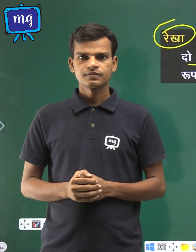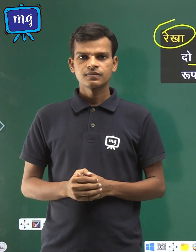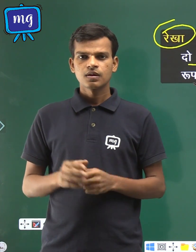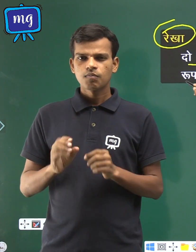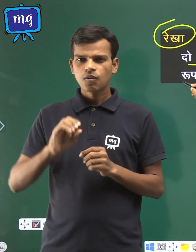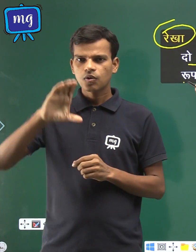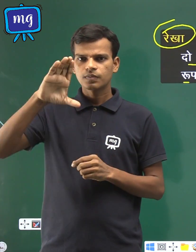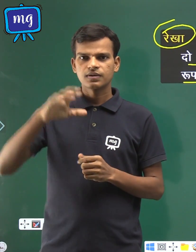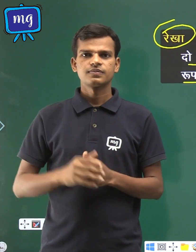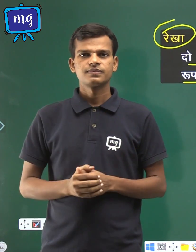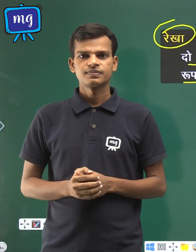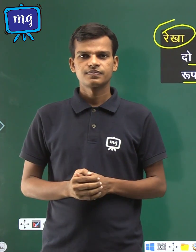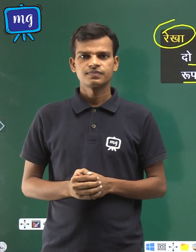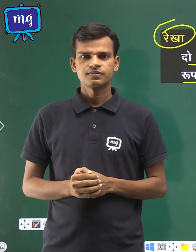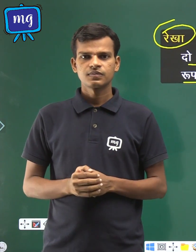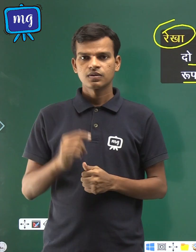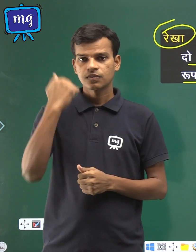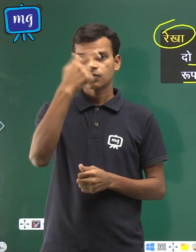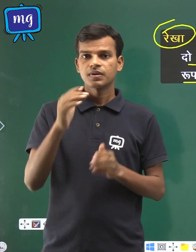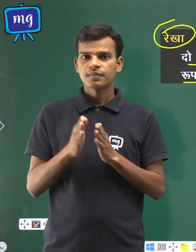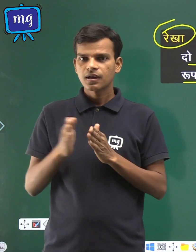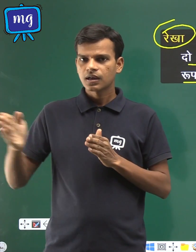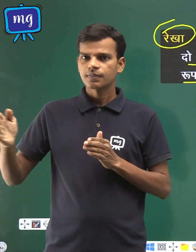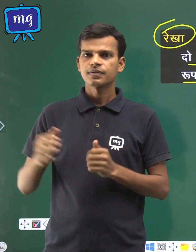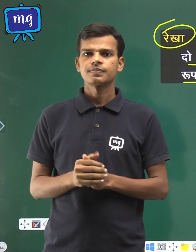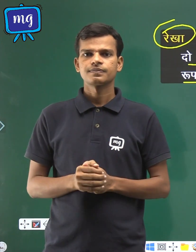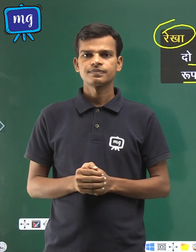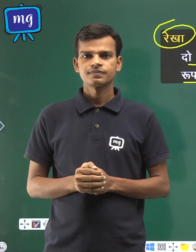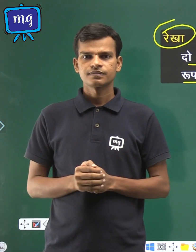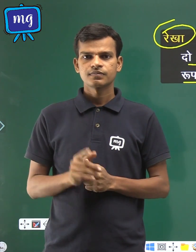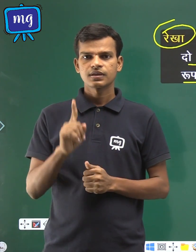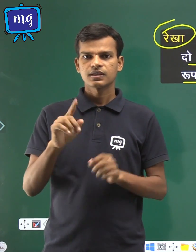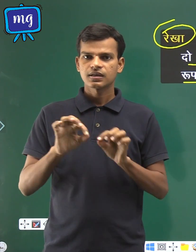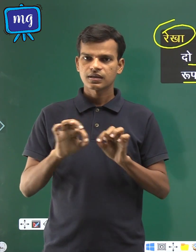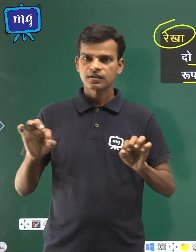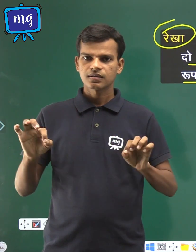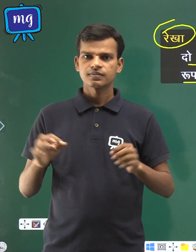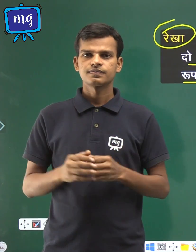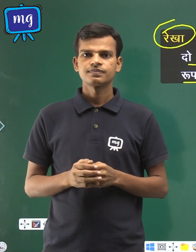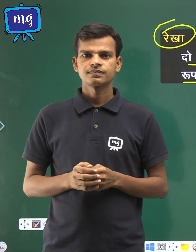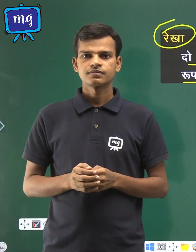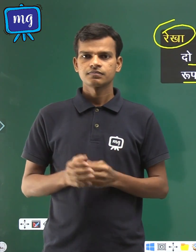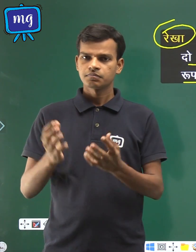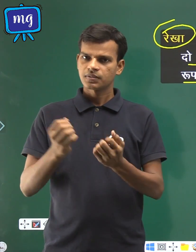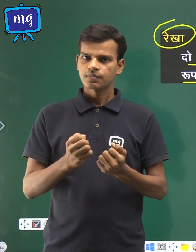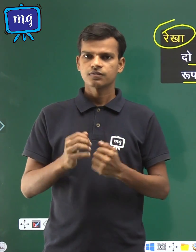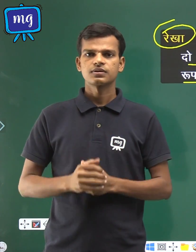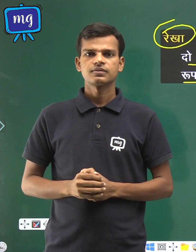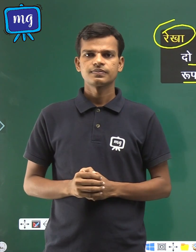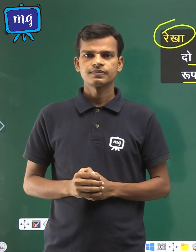अपरिमित रूप में बढ़ाने पर एक रेखा प्राप्त होती